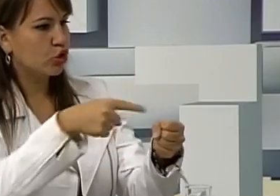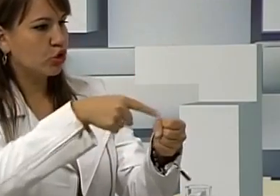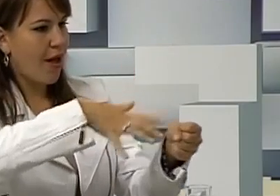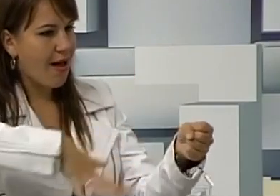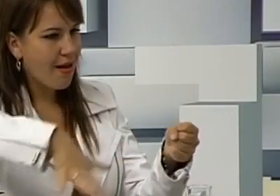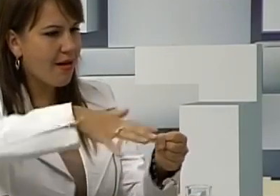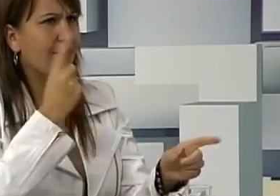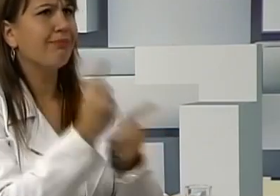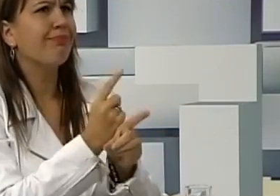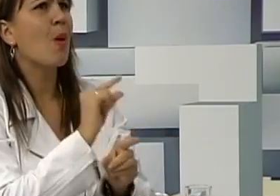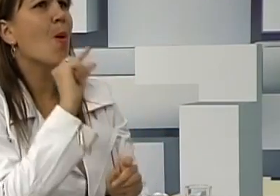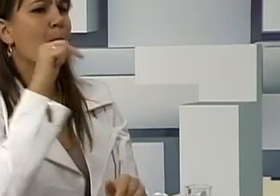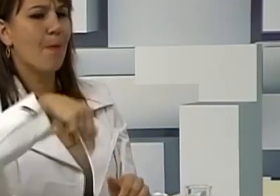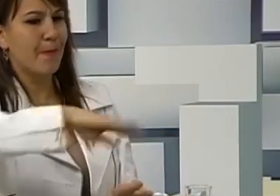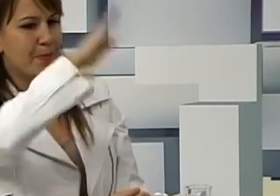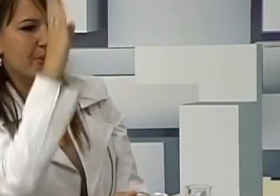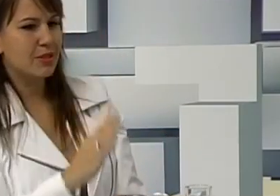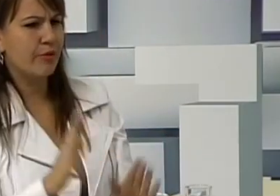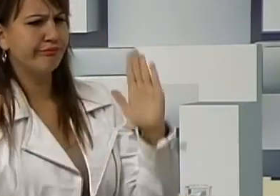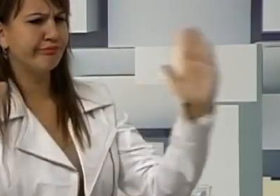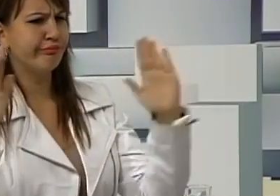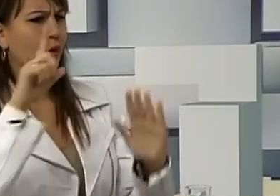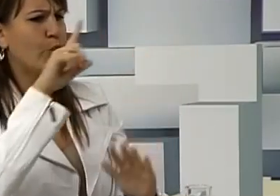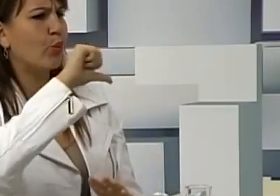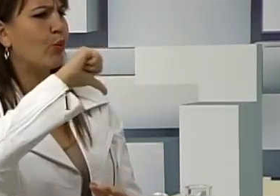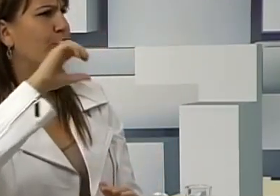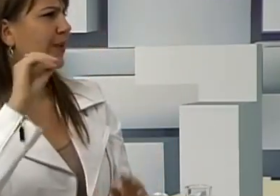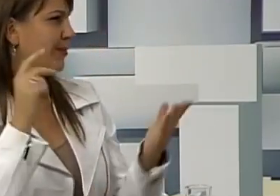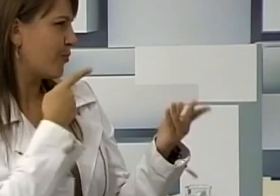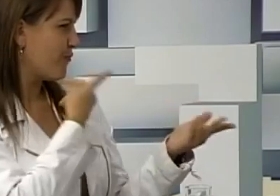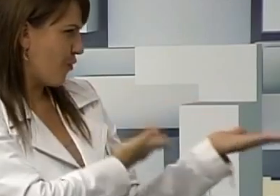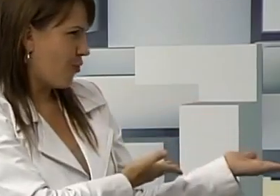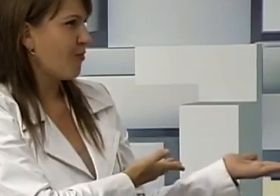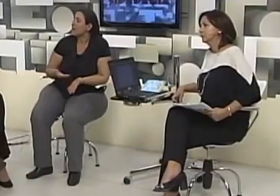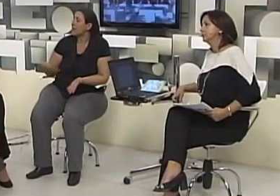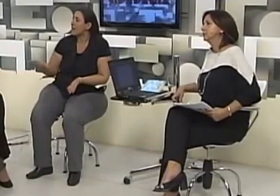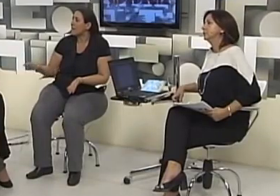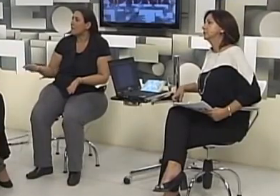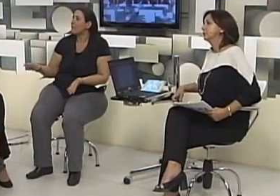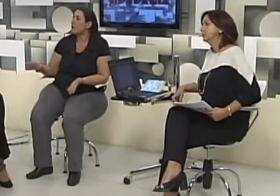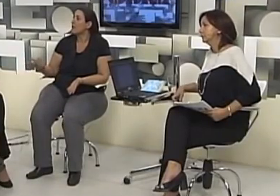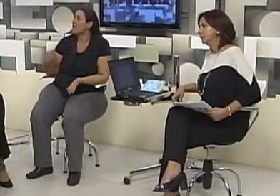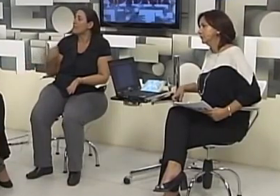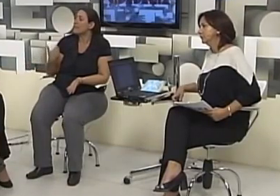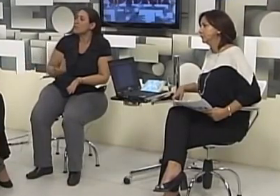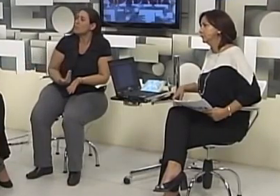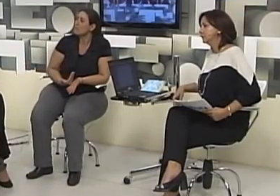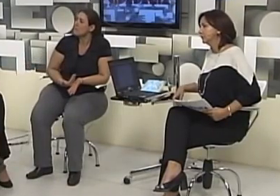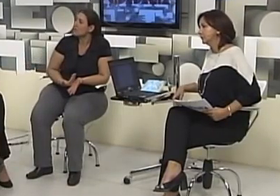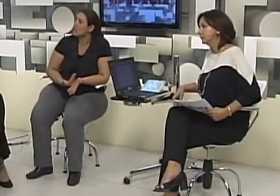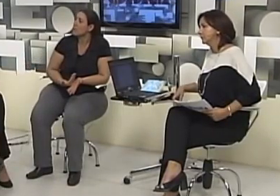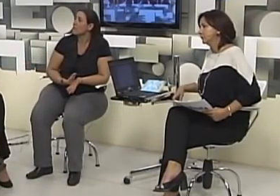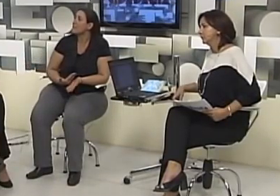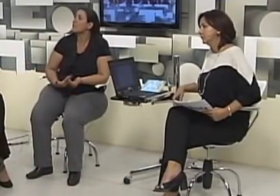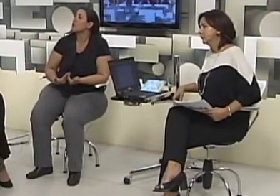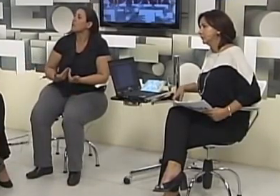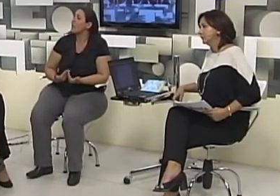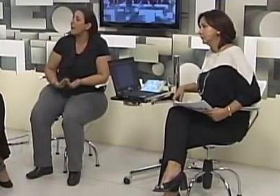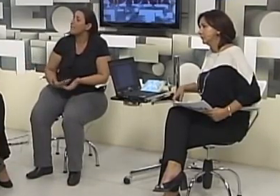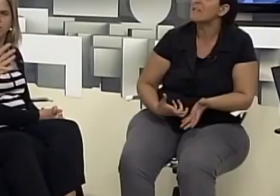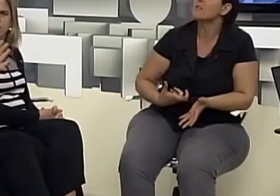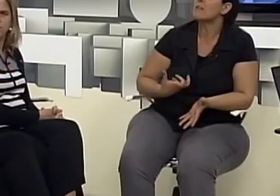de se comunicar através dessa língua, porque a língua de sinais, ela tem uma linguística própria, que nem a Liliane falou, ela vem desde 1990